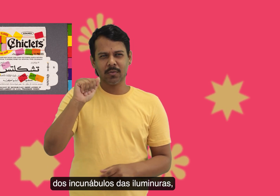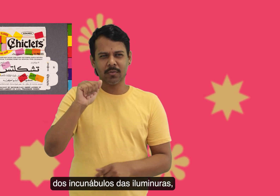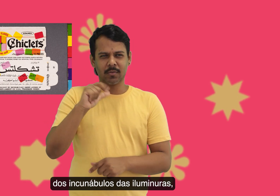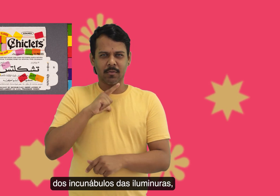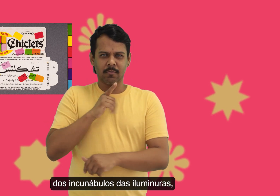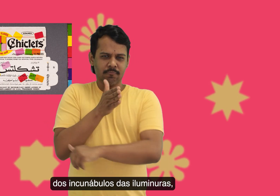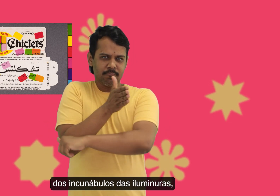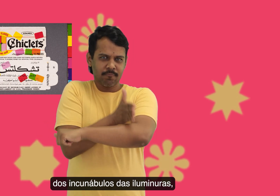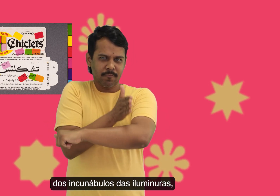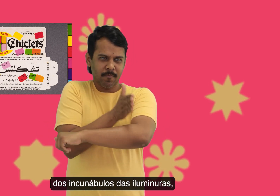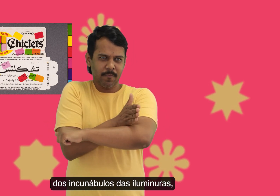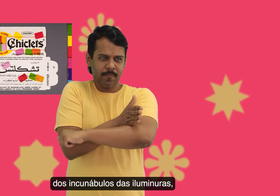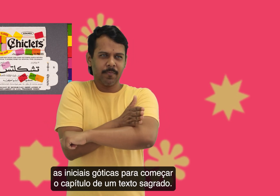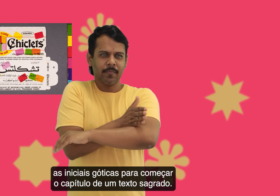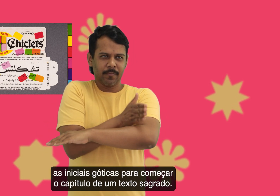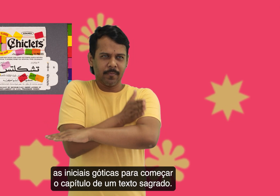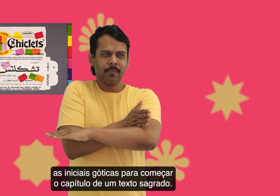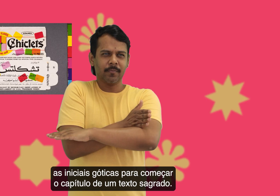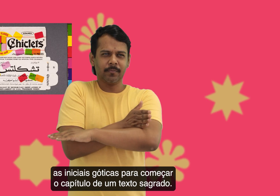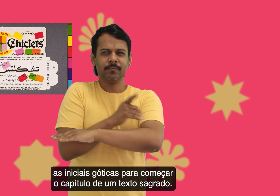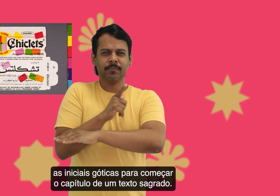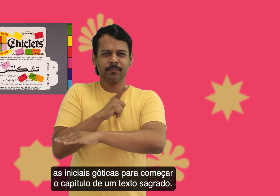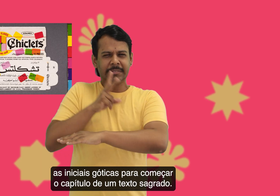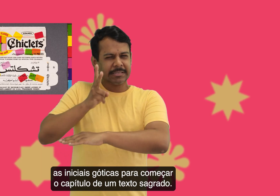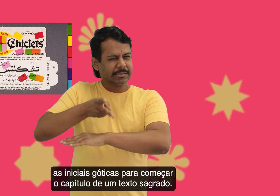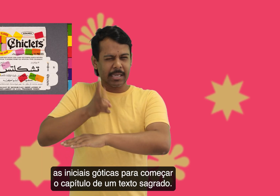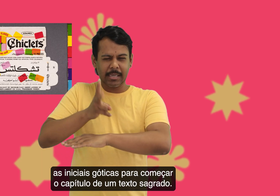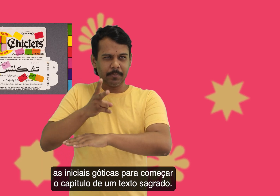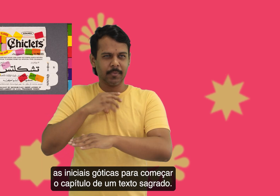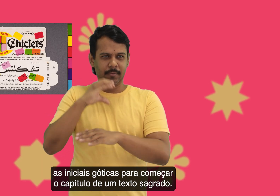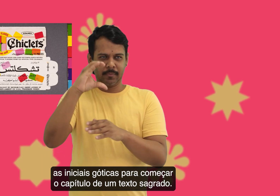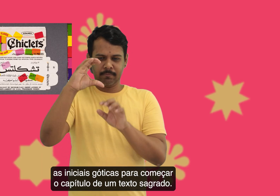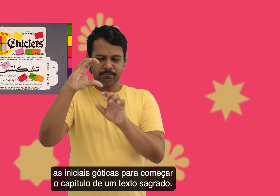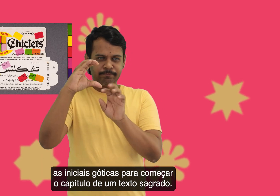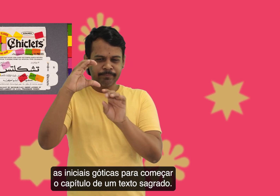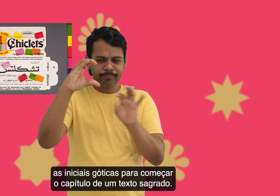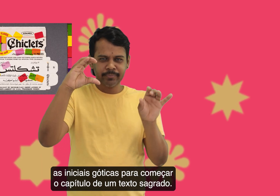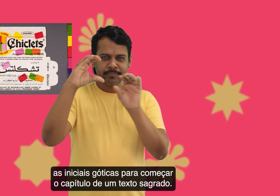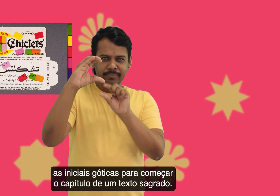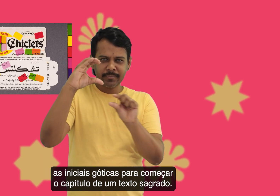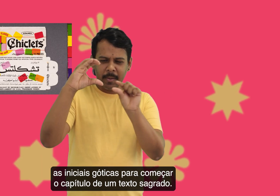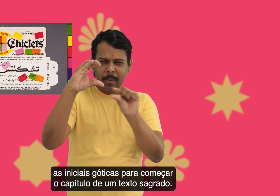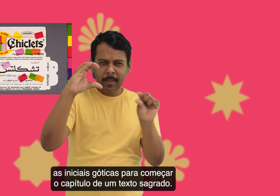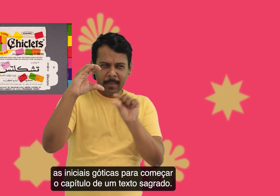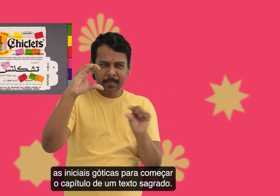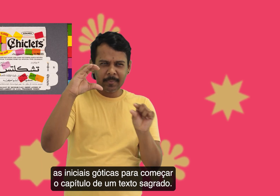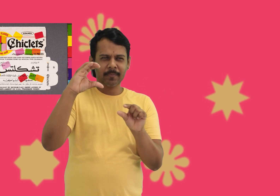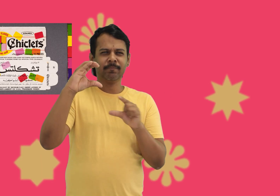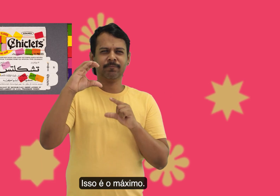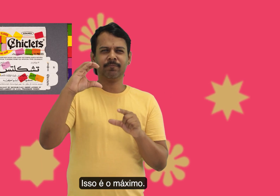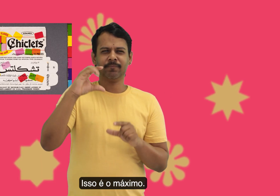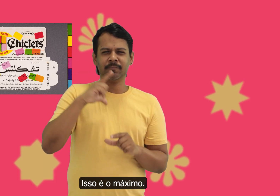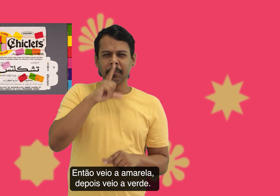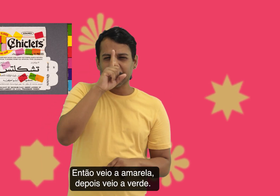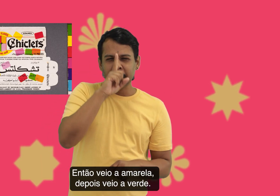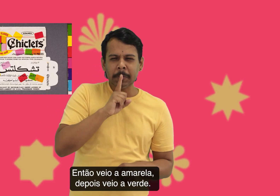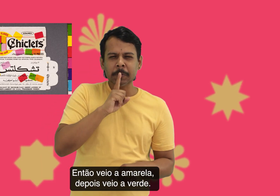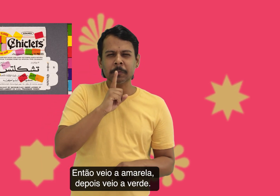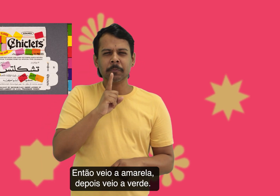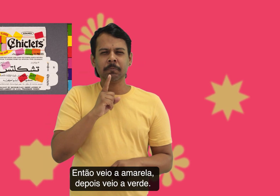lá, das iluminuras, né? As iniciais góticas, né? Para começar um capítulo de um texto sagrado. Isso é o máximo. Então